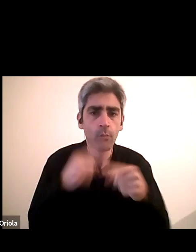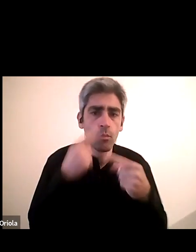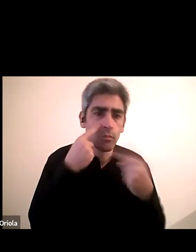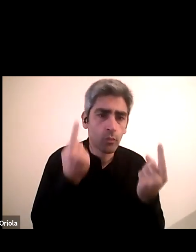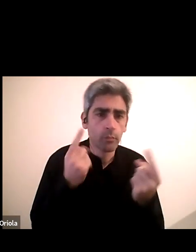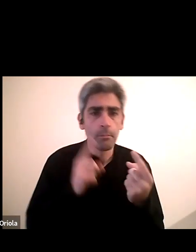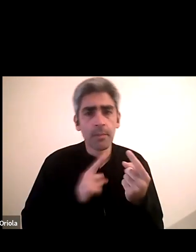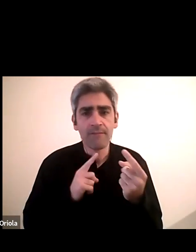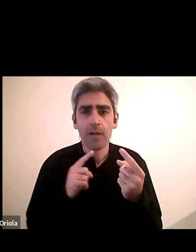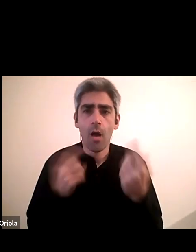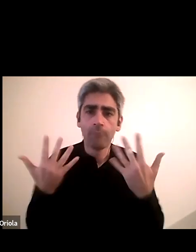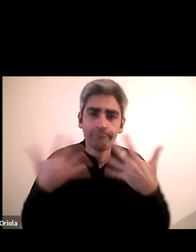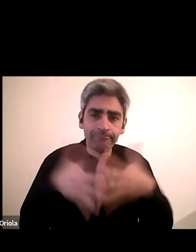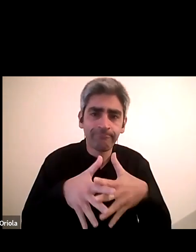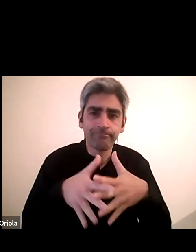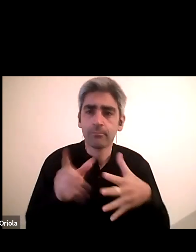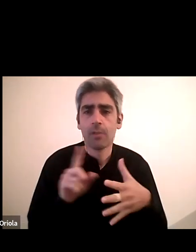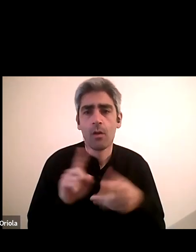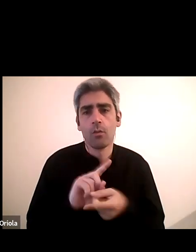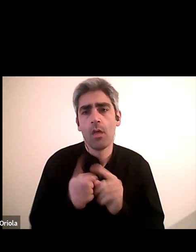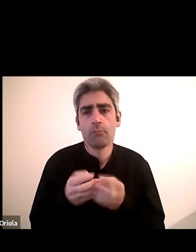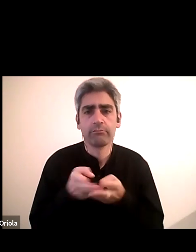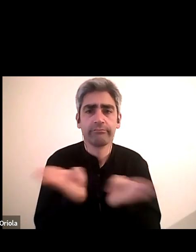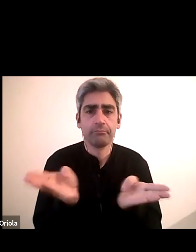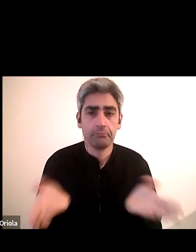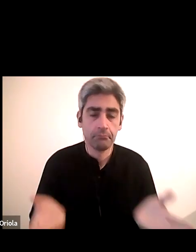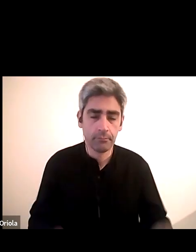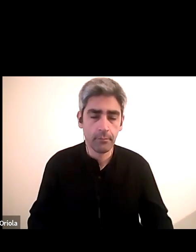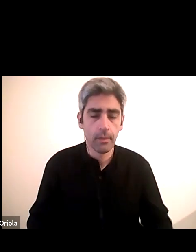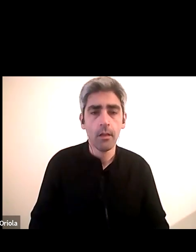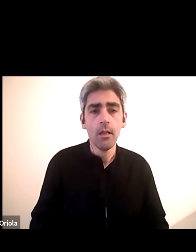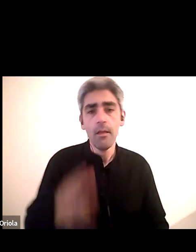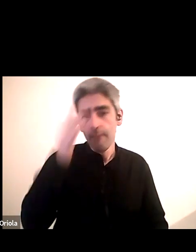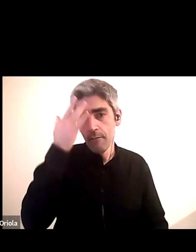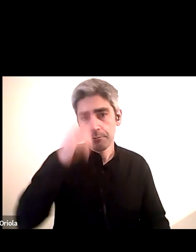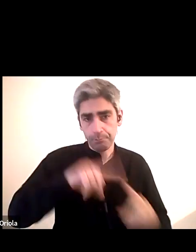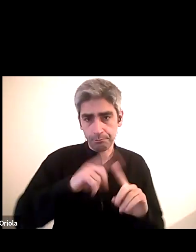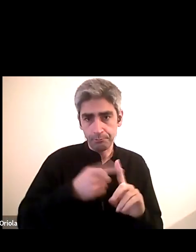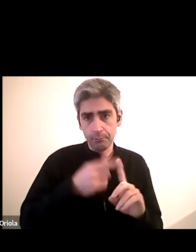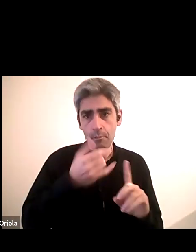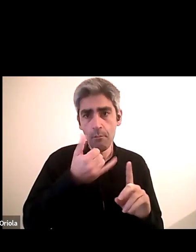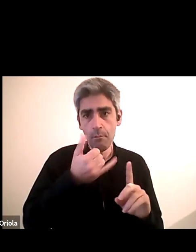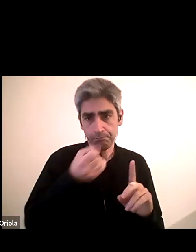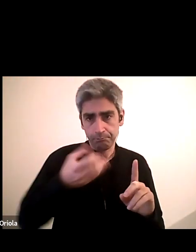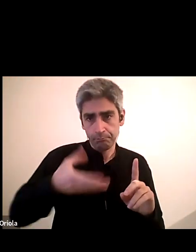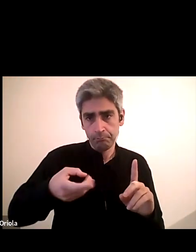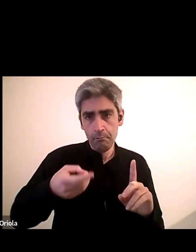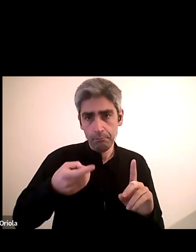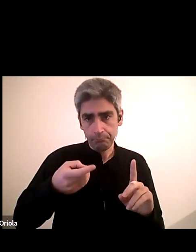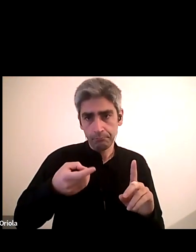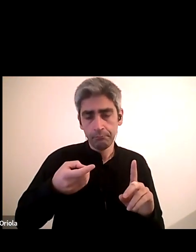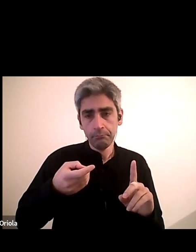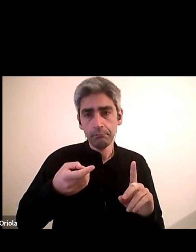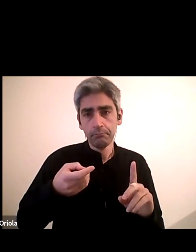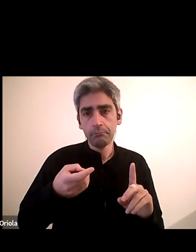e do setor privado. Em fevereiro de 2019 dão-se uns ventos de mudança absolutamente